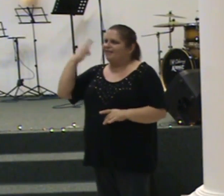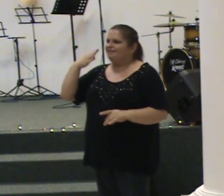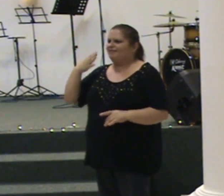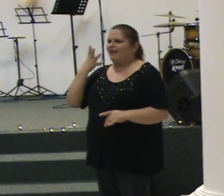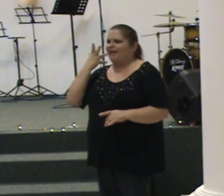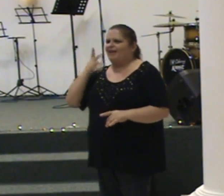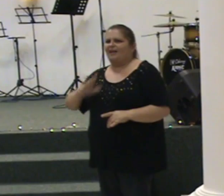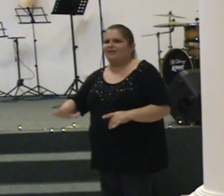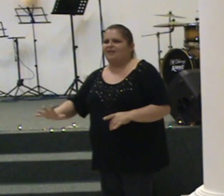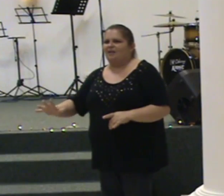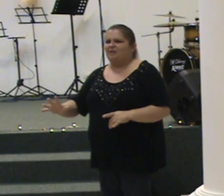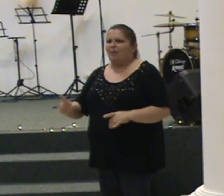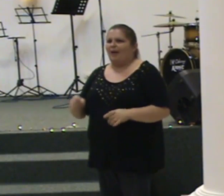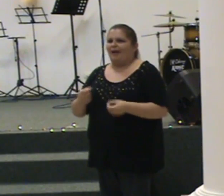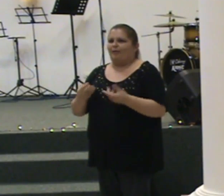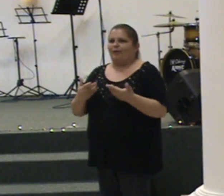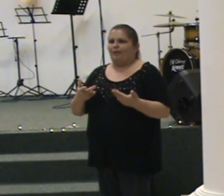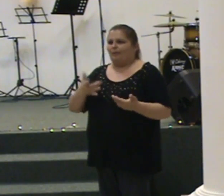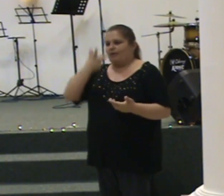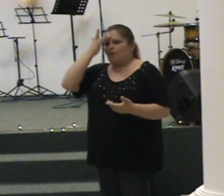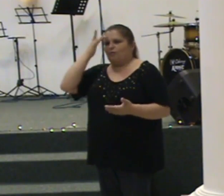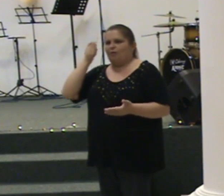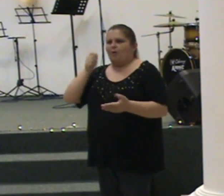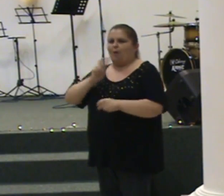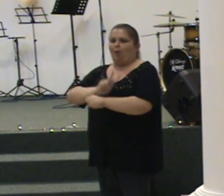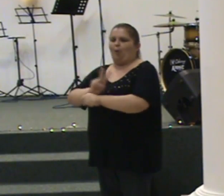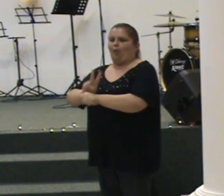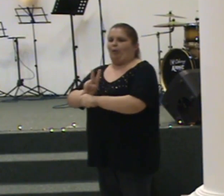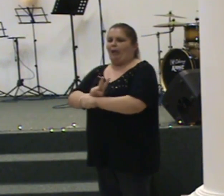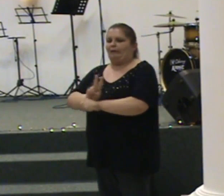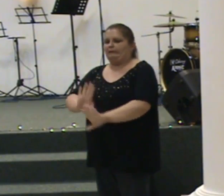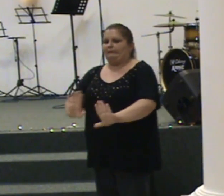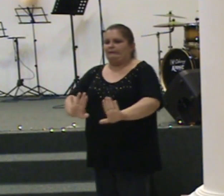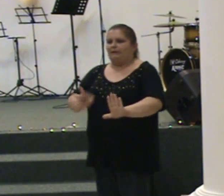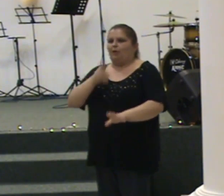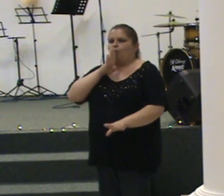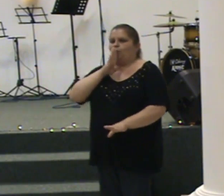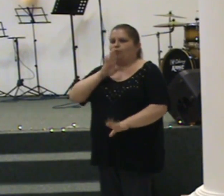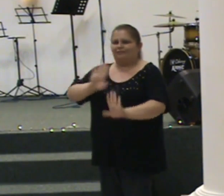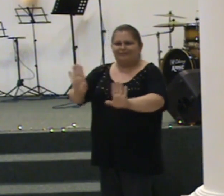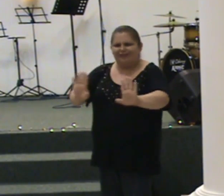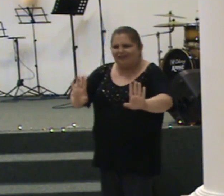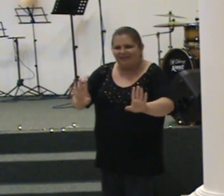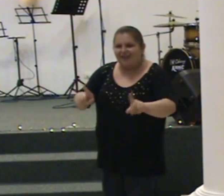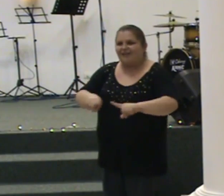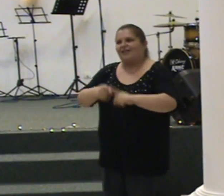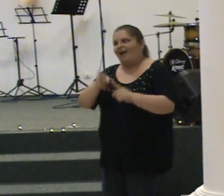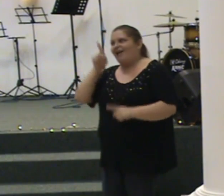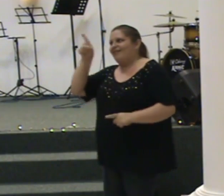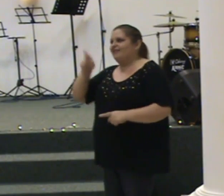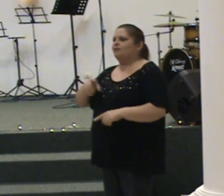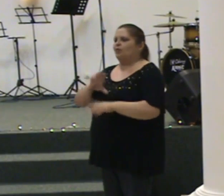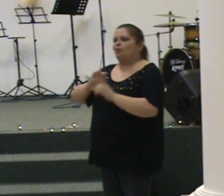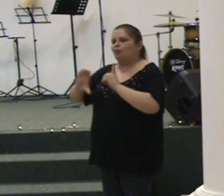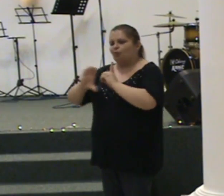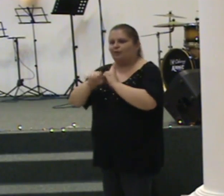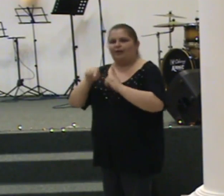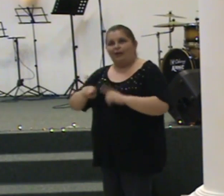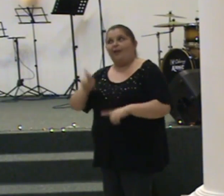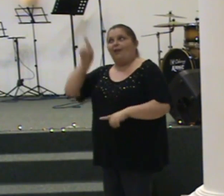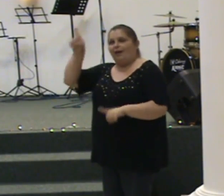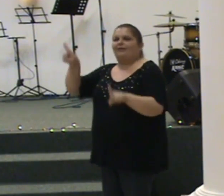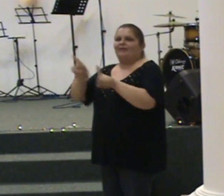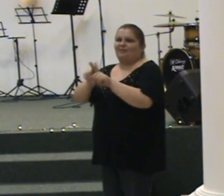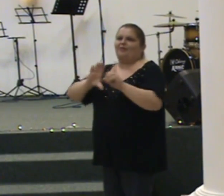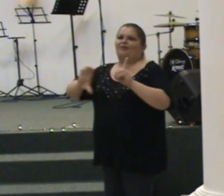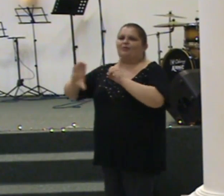crianças ela não tem uma pessoa para cuidar dela, para tirar ela do ambiente, não. Enquanto nós temos um culto aqui, elas têm um culto